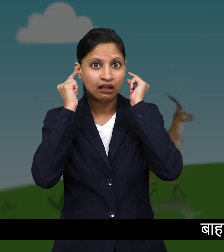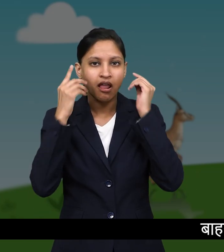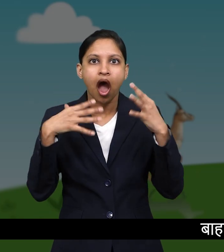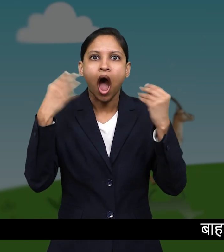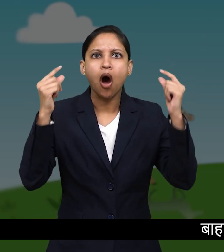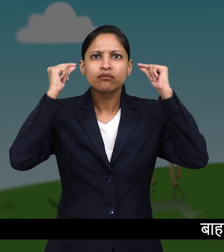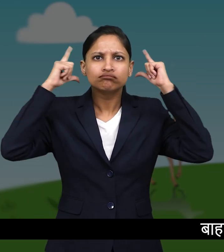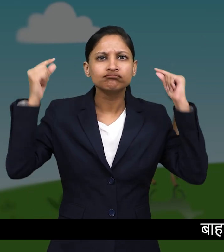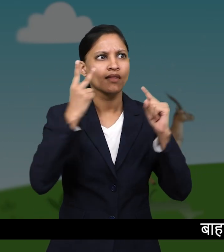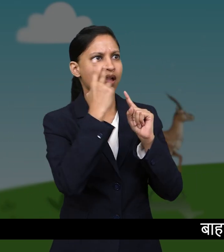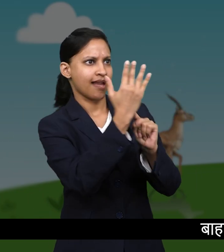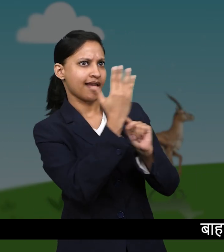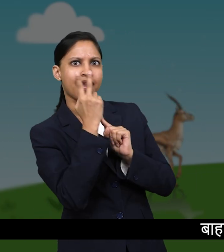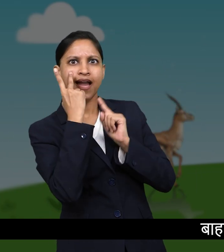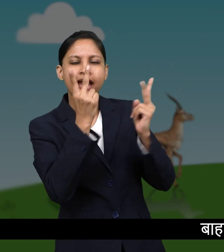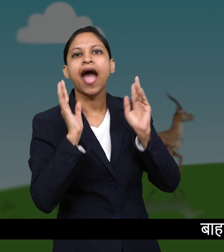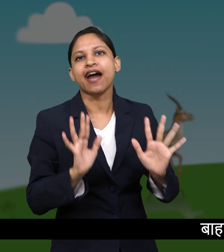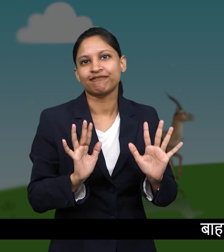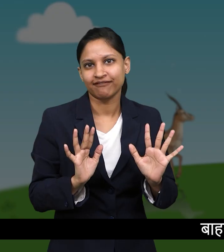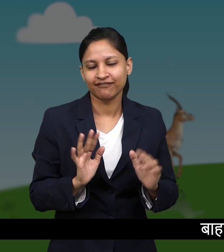बाहरी कान, कान दिखाई देते हैं।